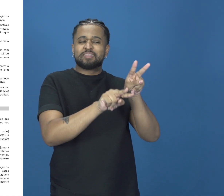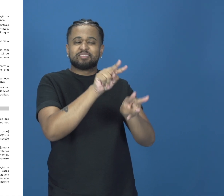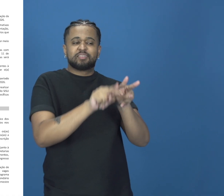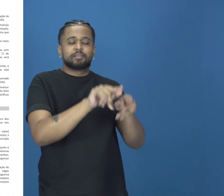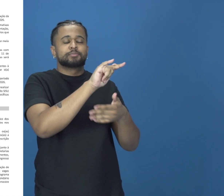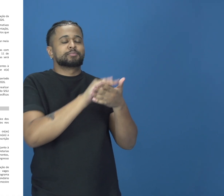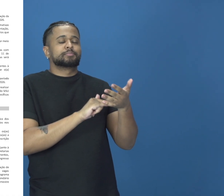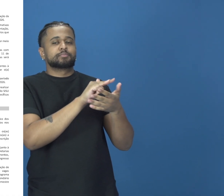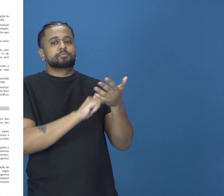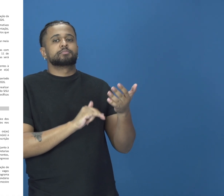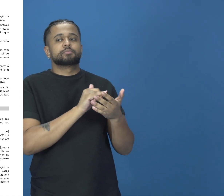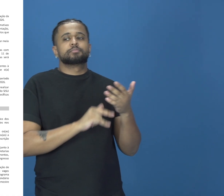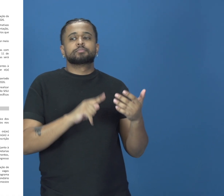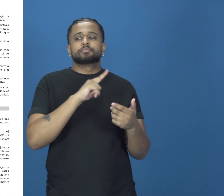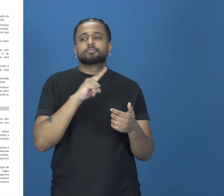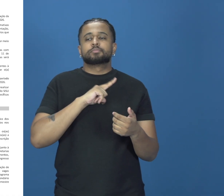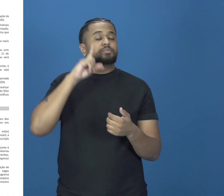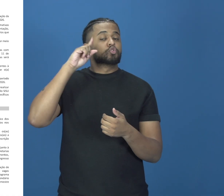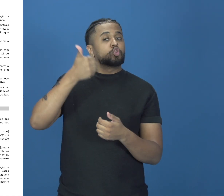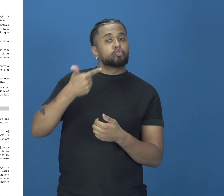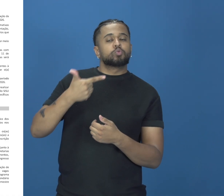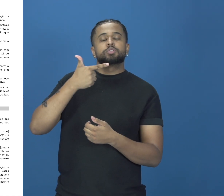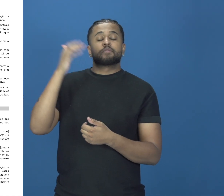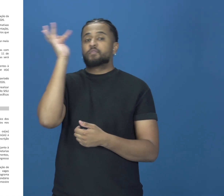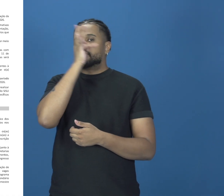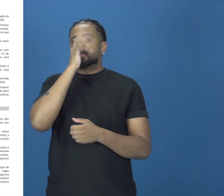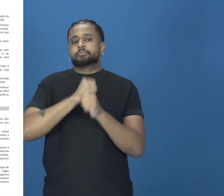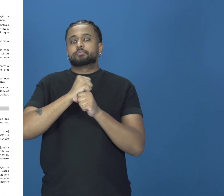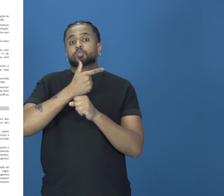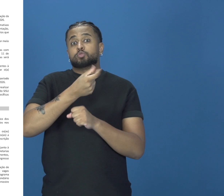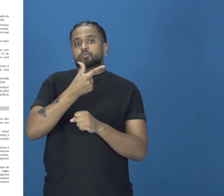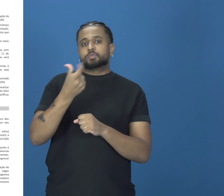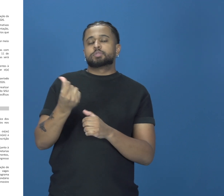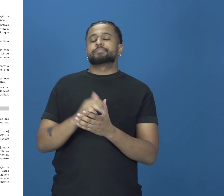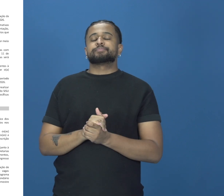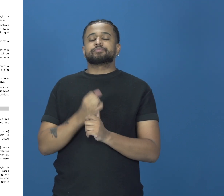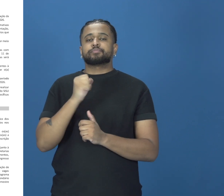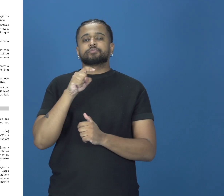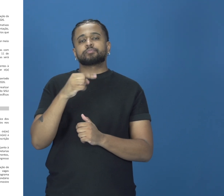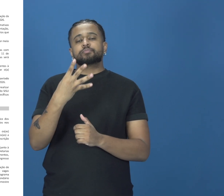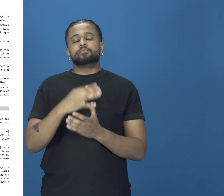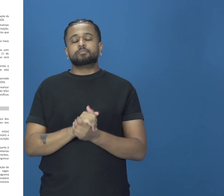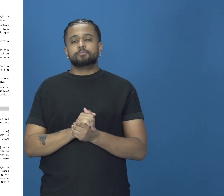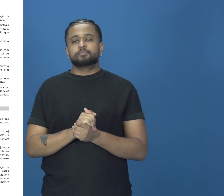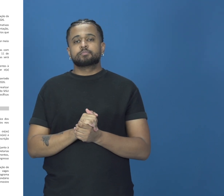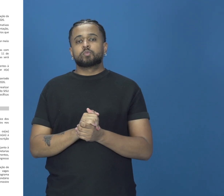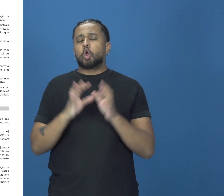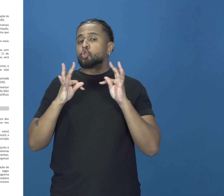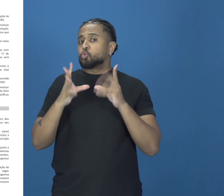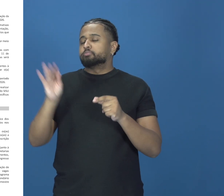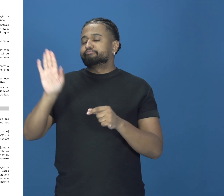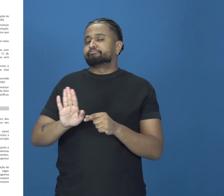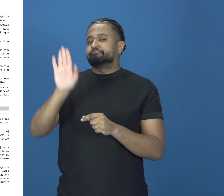da documentação, que está prevista para o dia 12 de fevereiro de 2026. 8.4. Todos